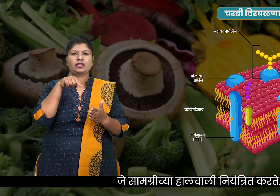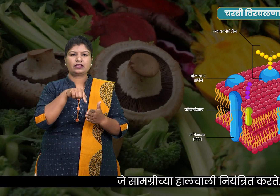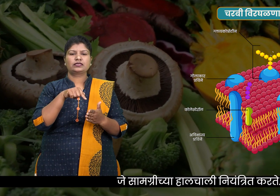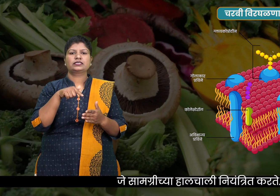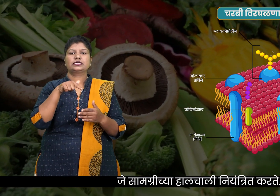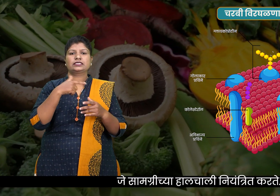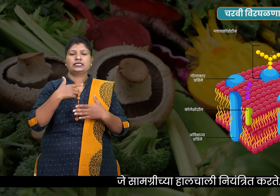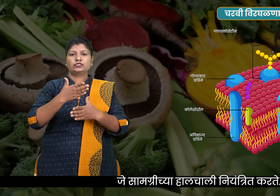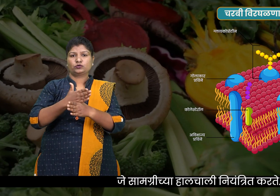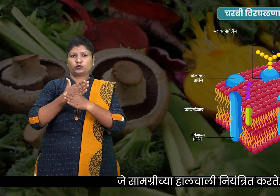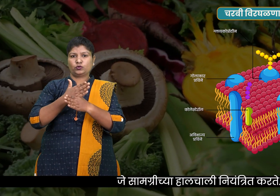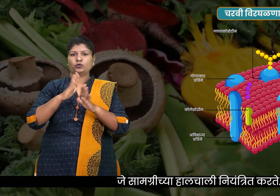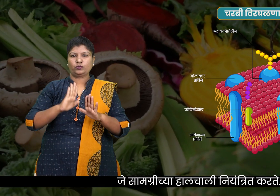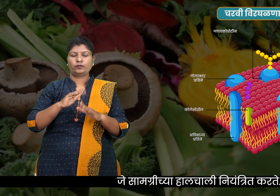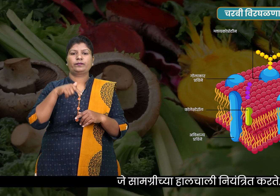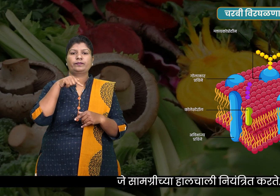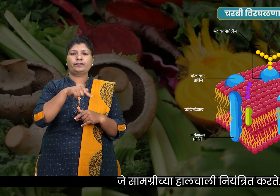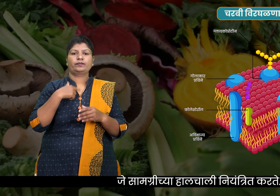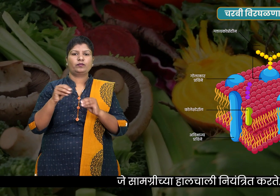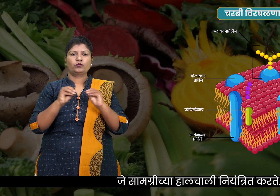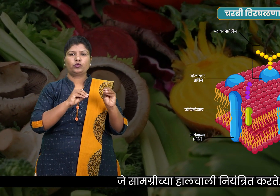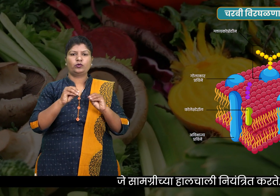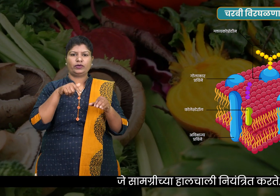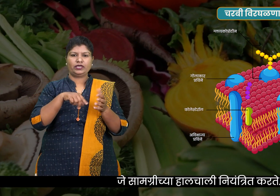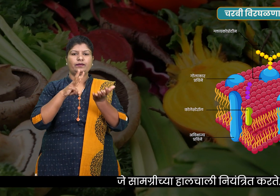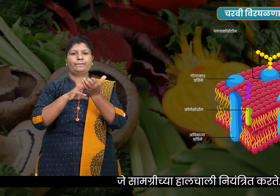जे सामग्रीच्या हालचाली नियंत्रित करते.